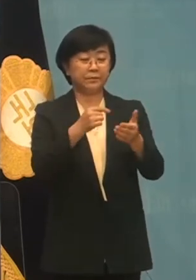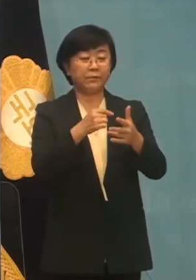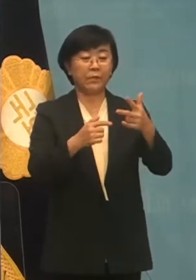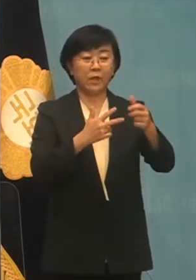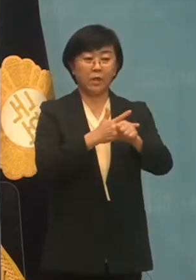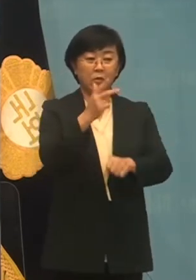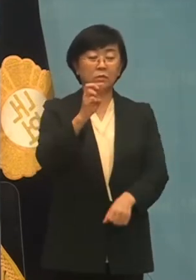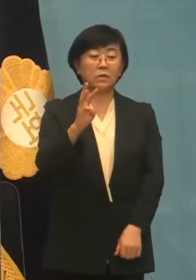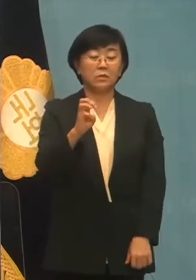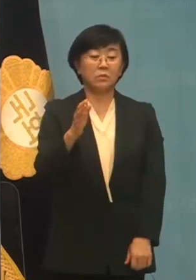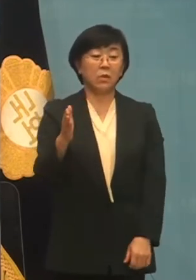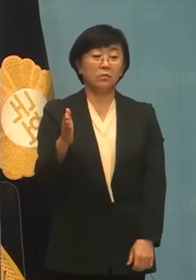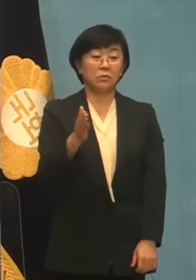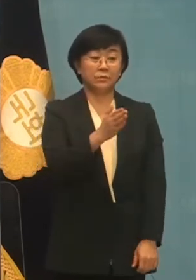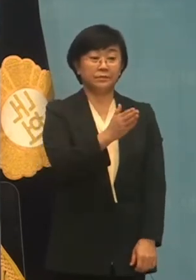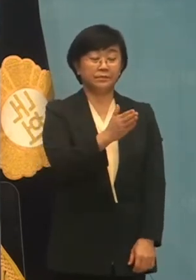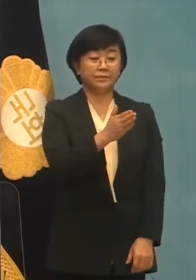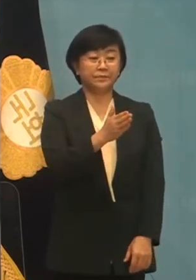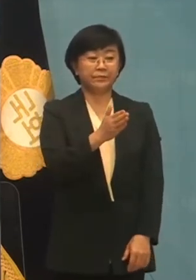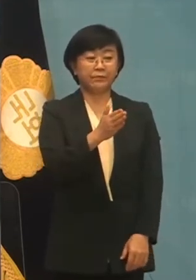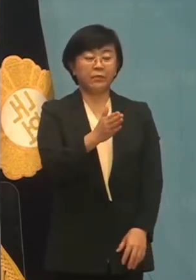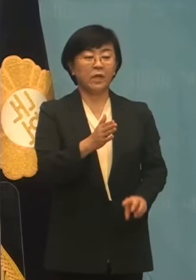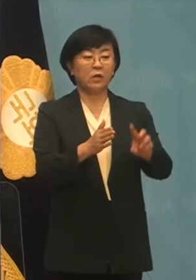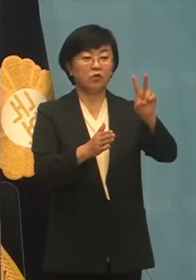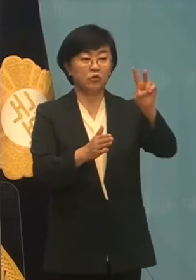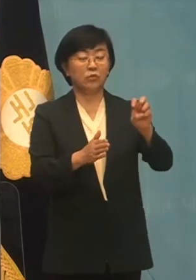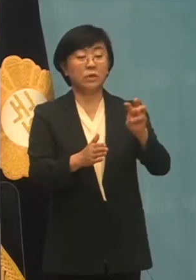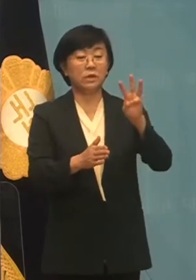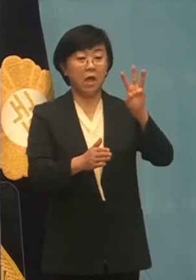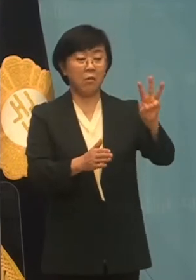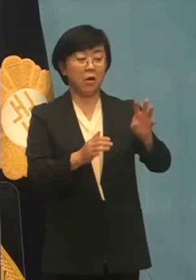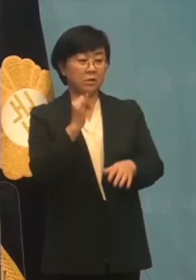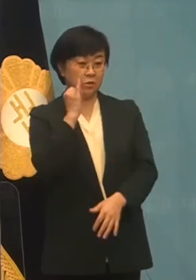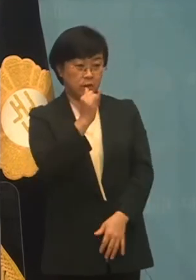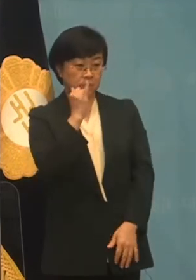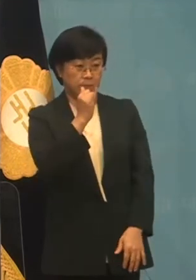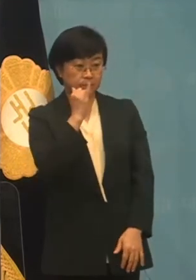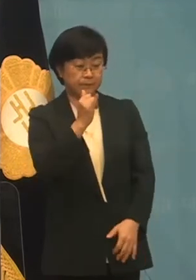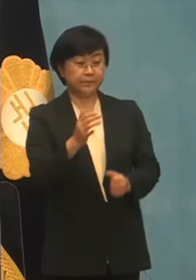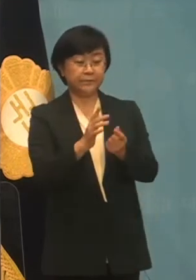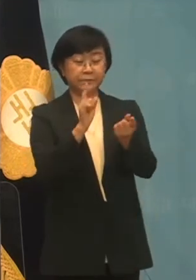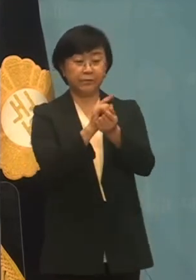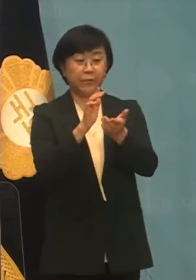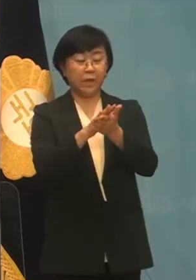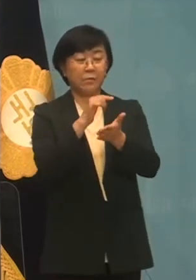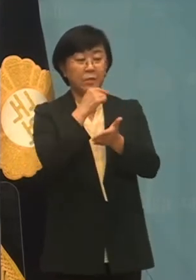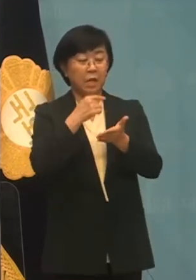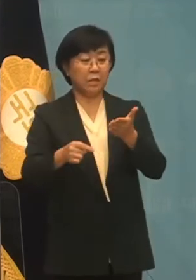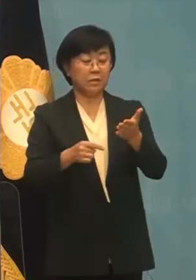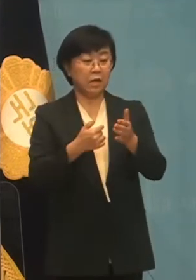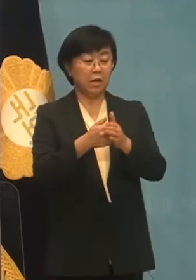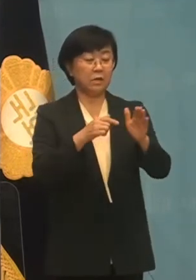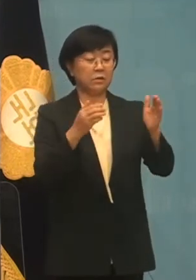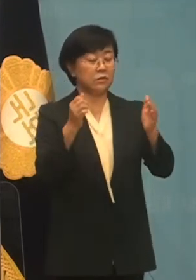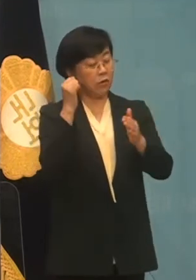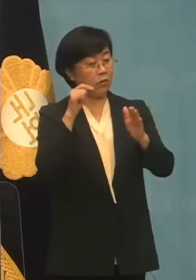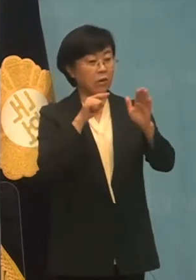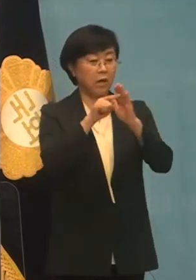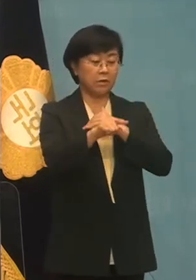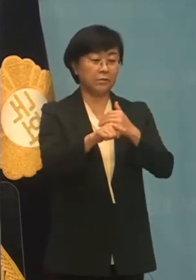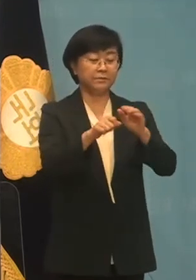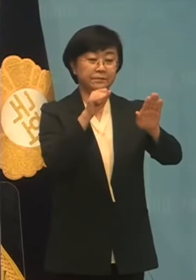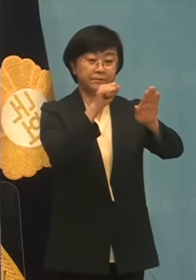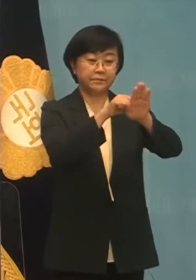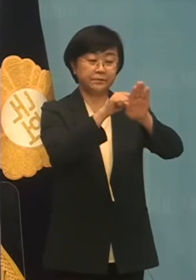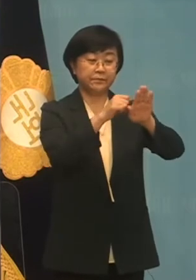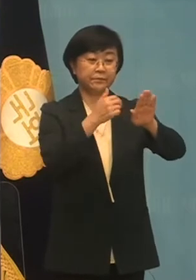7시 33분부터 23회에 걸쳐 전화를 하였고, 직접 피해자 숙소를 찾아가서 문기척이